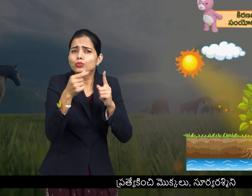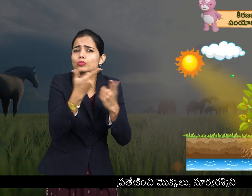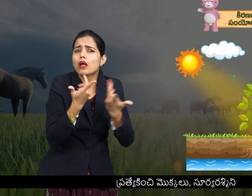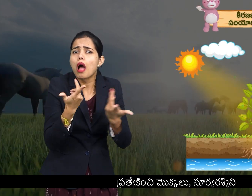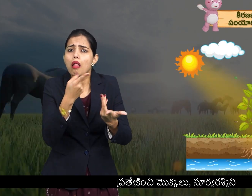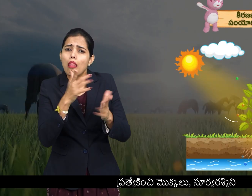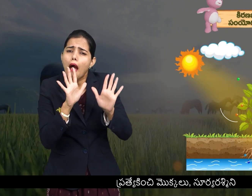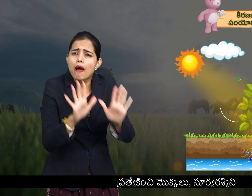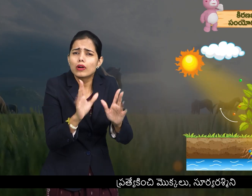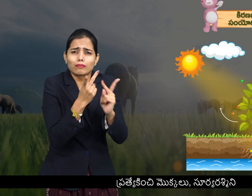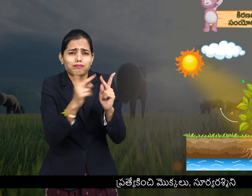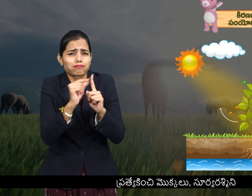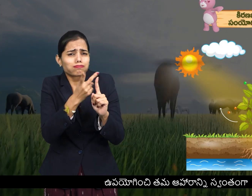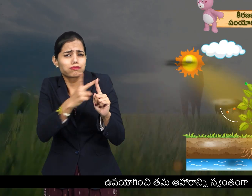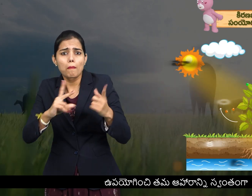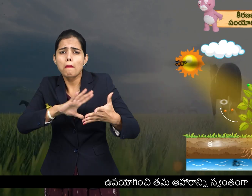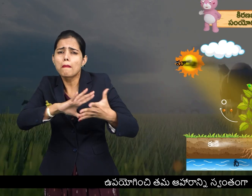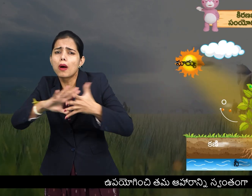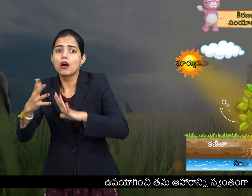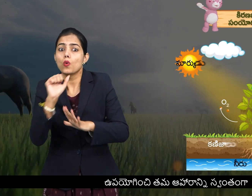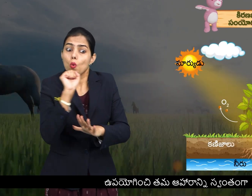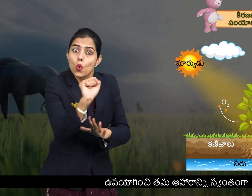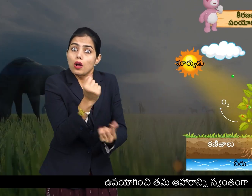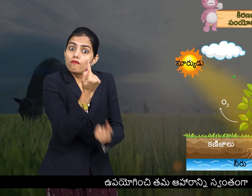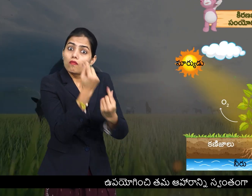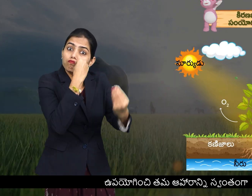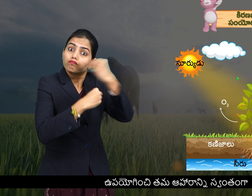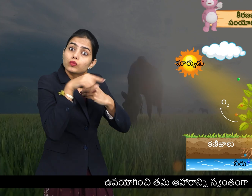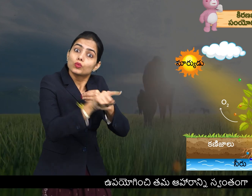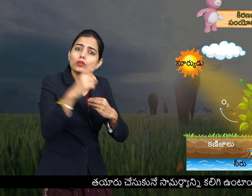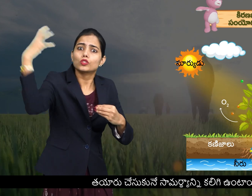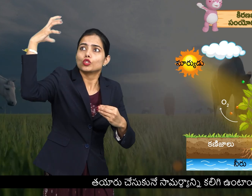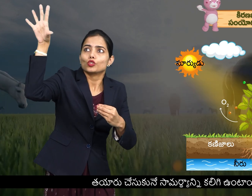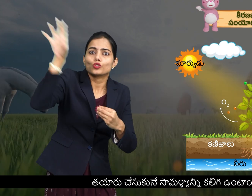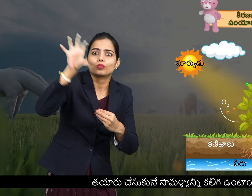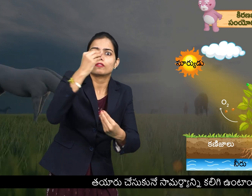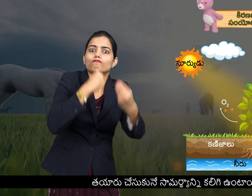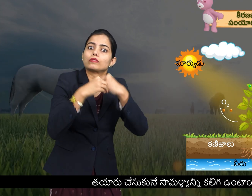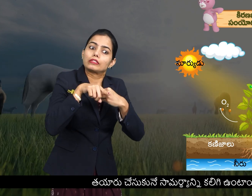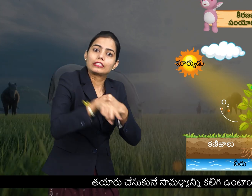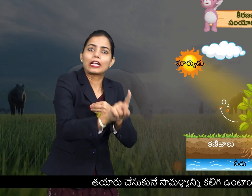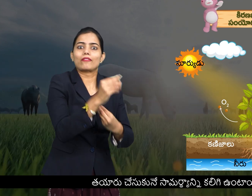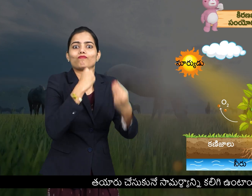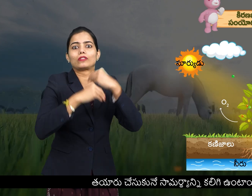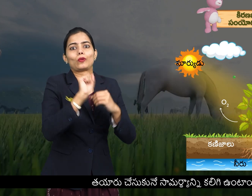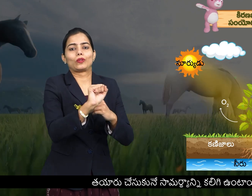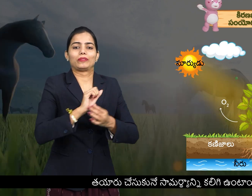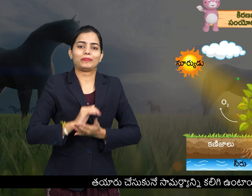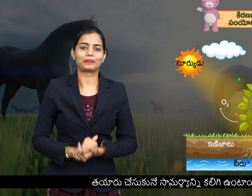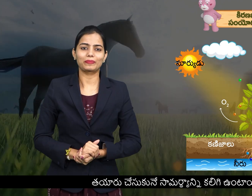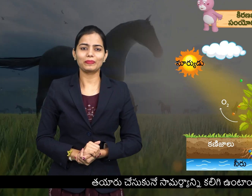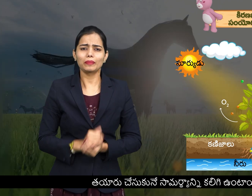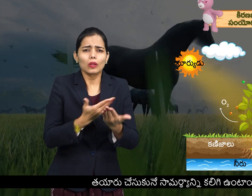ప్రత్యేకించి మొక్కలు సూర్యరశ్మిని ఉపయోగించి తమ ఆహారాన్ని స్వంతంగా తయారు చేసుకునే సామర్థ్యాన్ని కలిగి